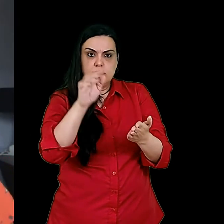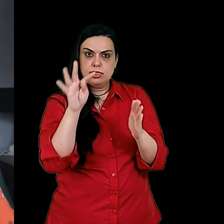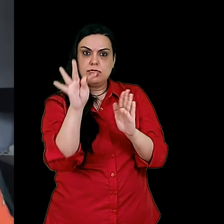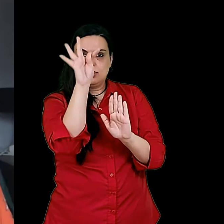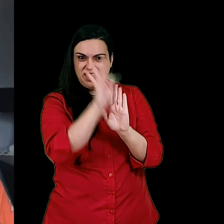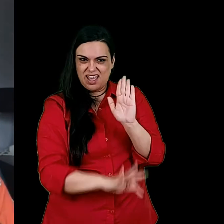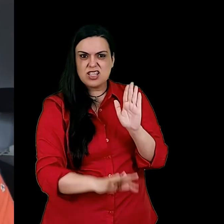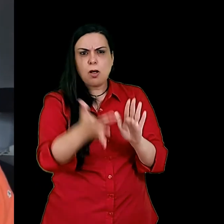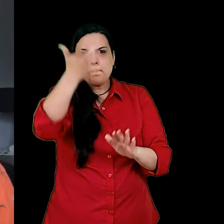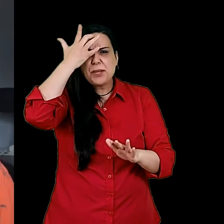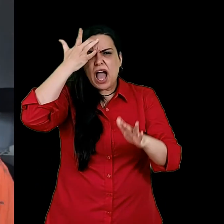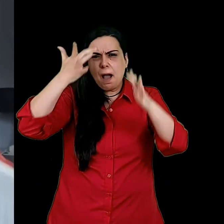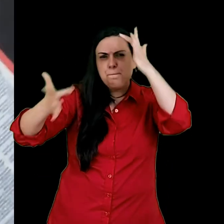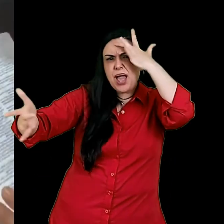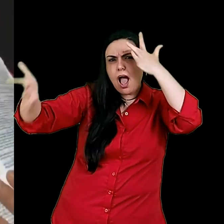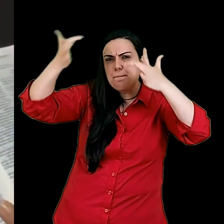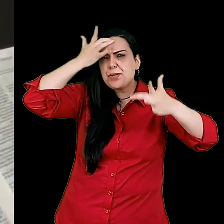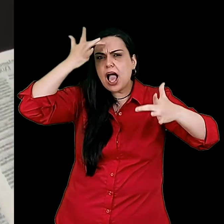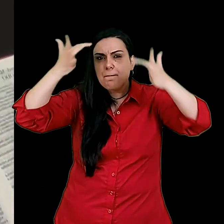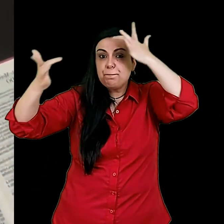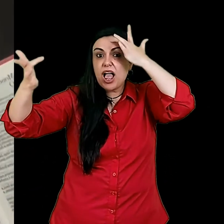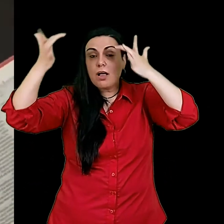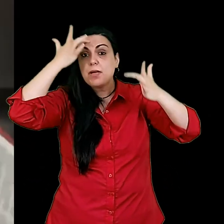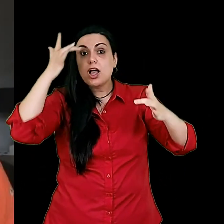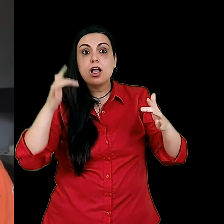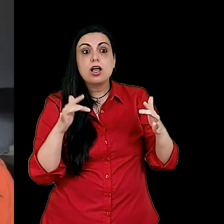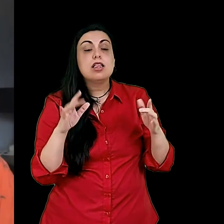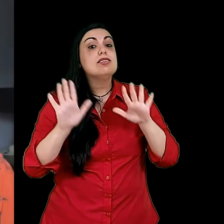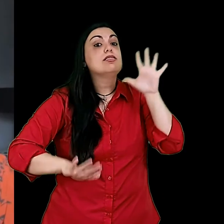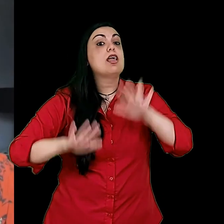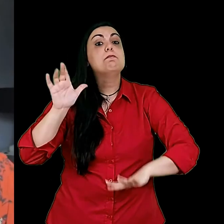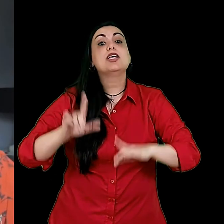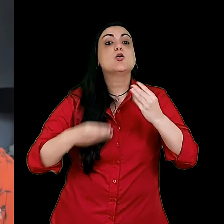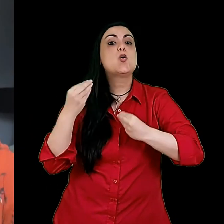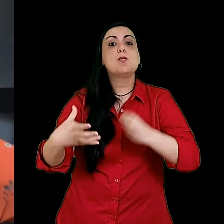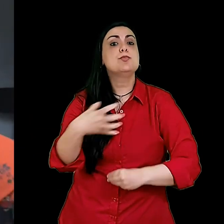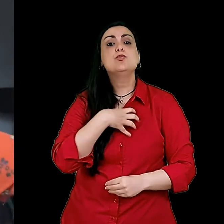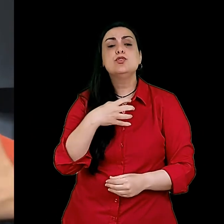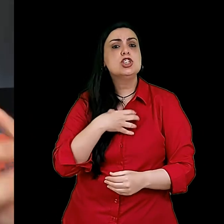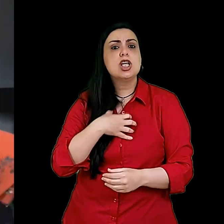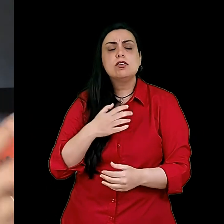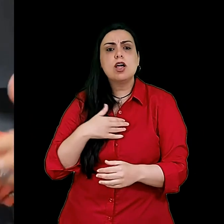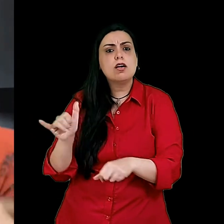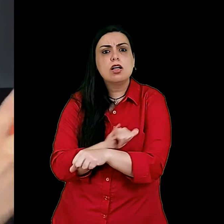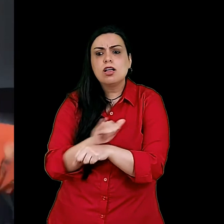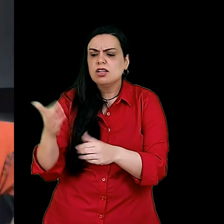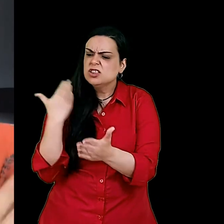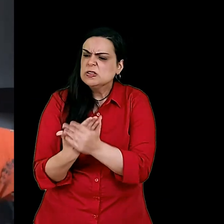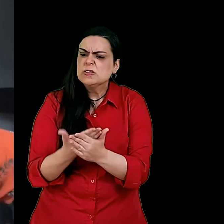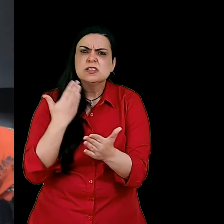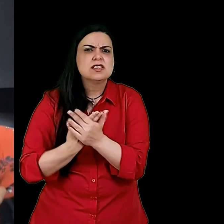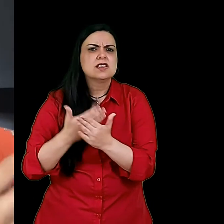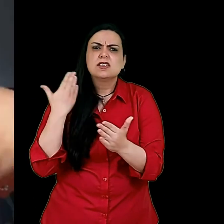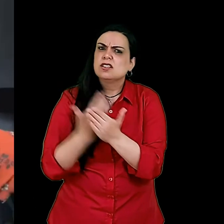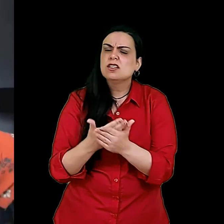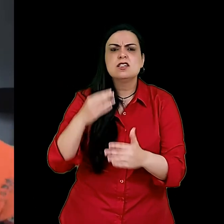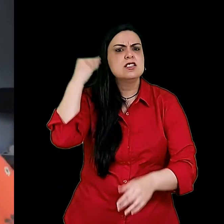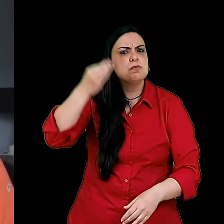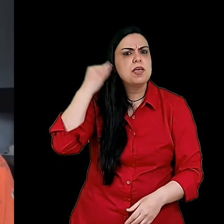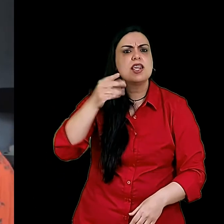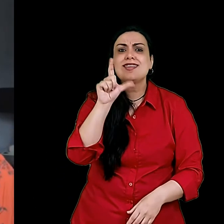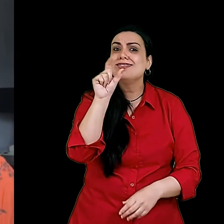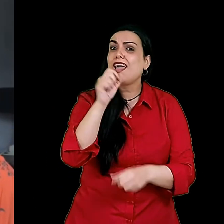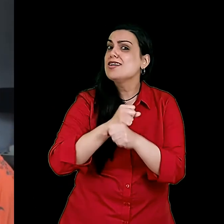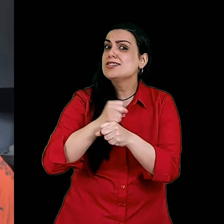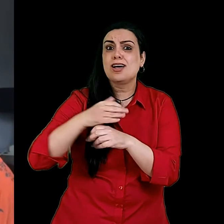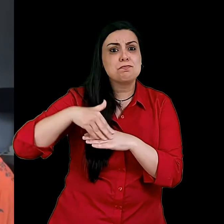sermões escritos. Os textos que eu já tenho de cor na cabeça, eles vão entrando de acordo com a desenvoltura de uma caminhada